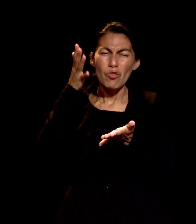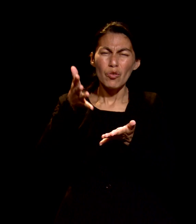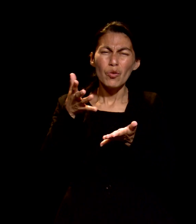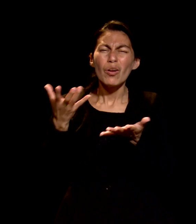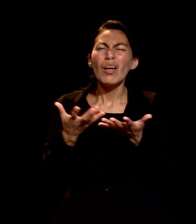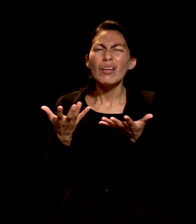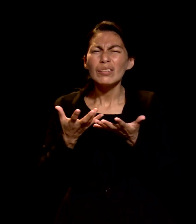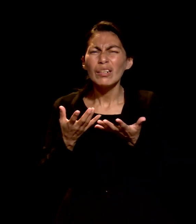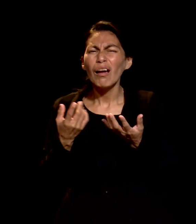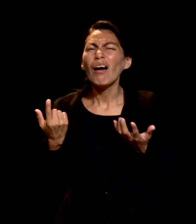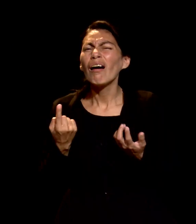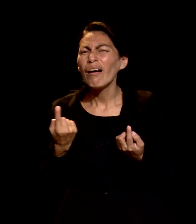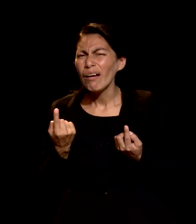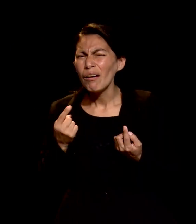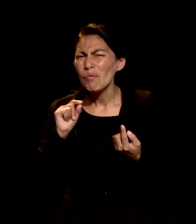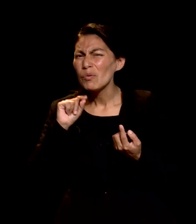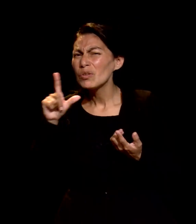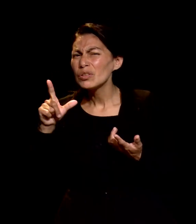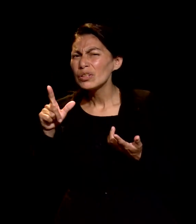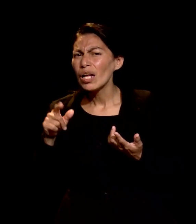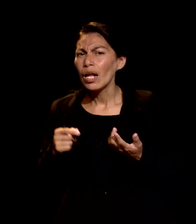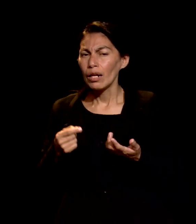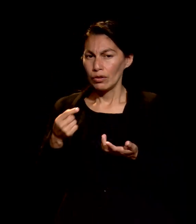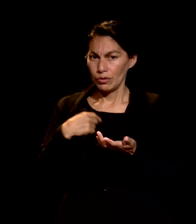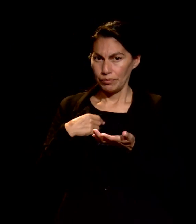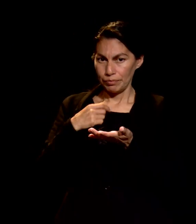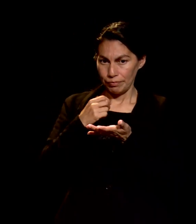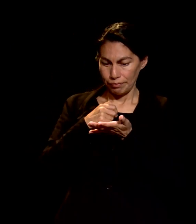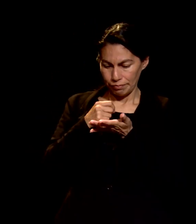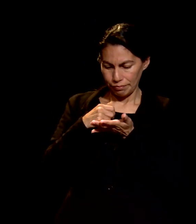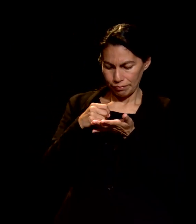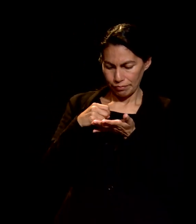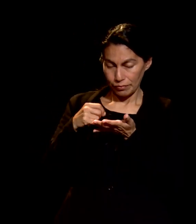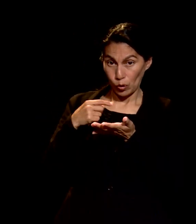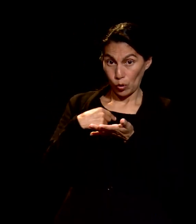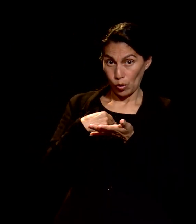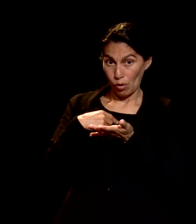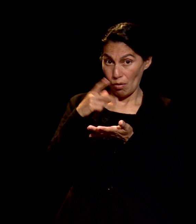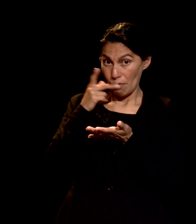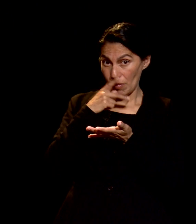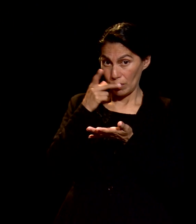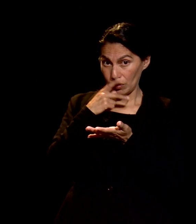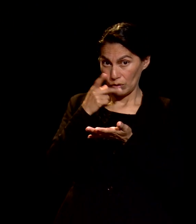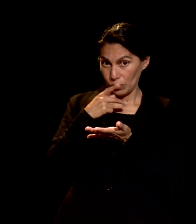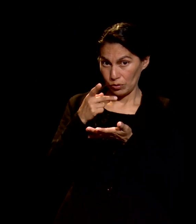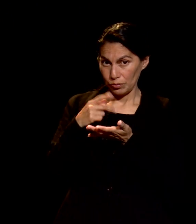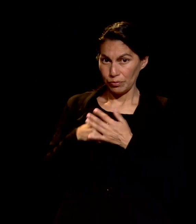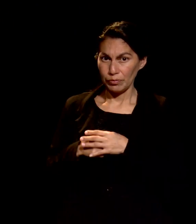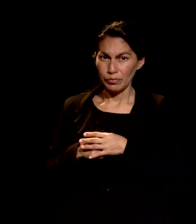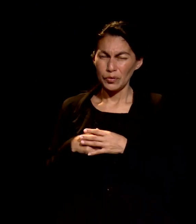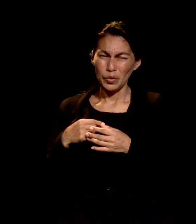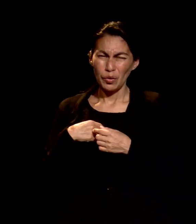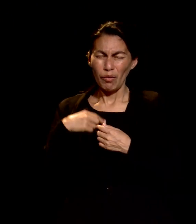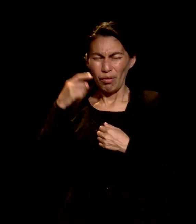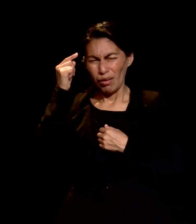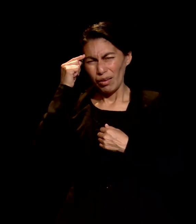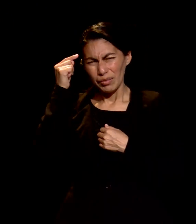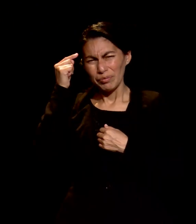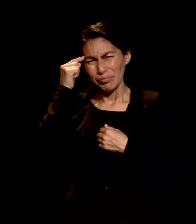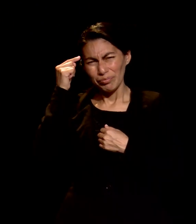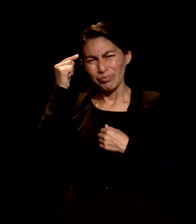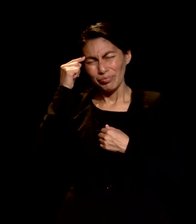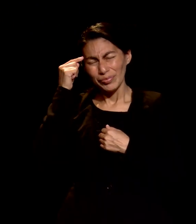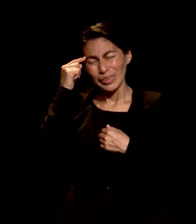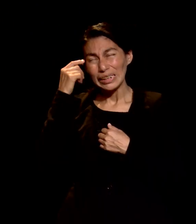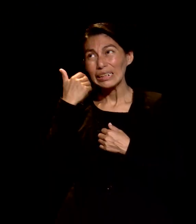Y yo tomé mi papelito y le puse, yo quiero ser pastor. De allí para adelante viví con la idea,